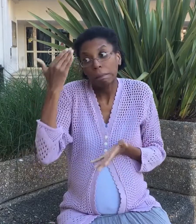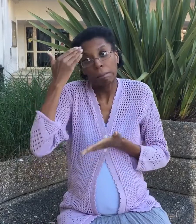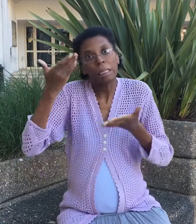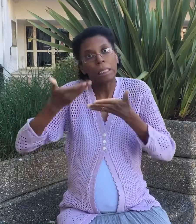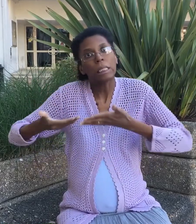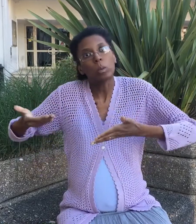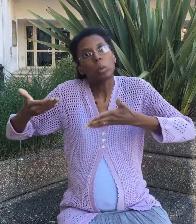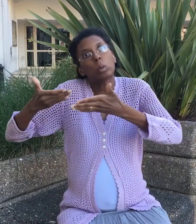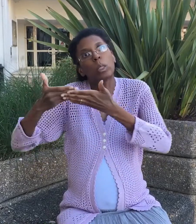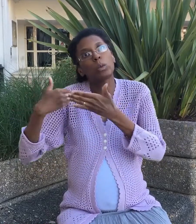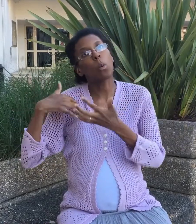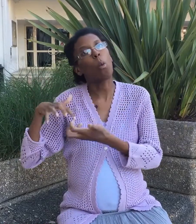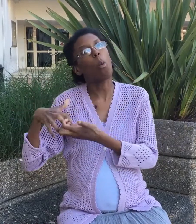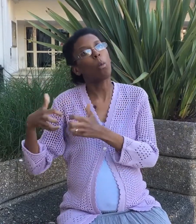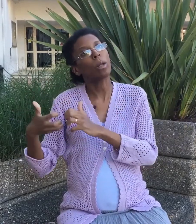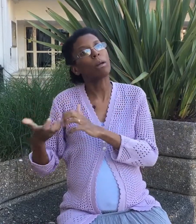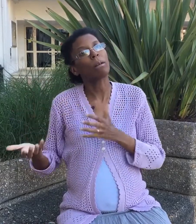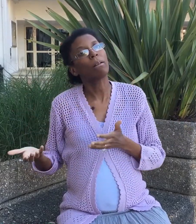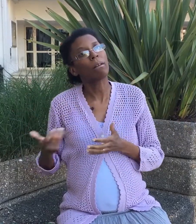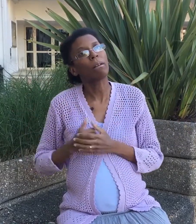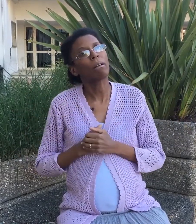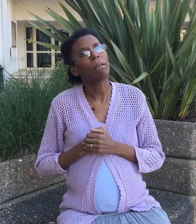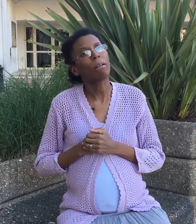spirituel dans les moments difficiles.